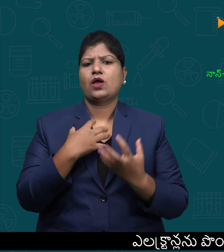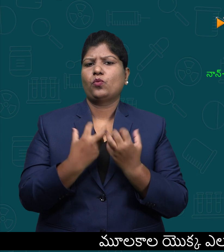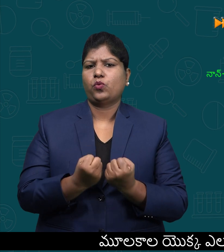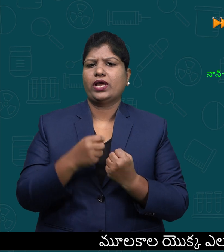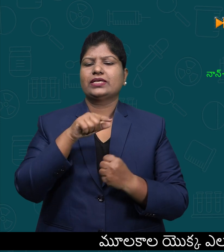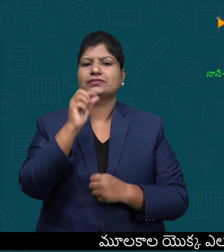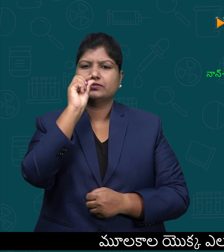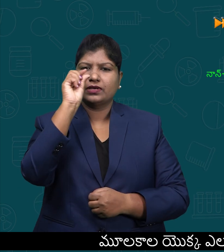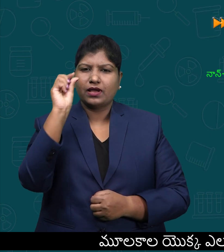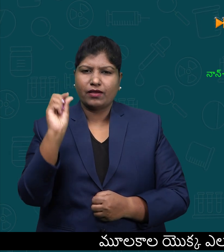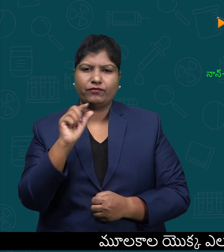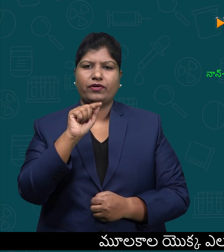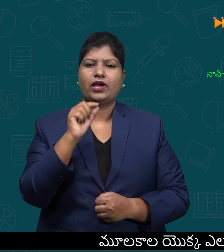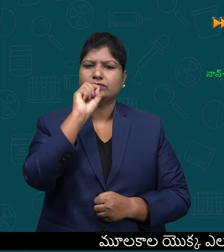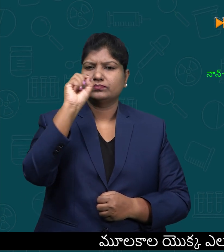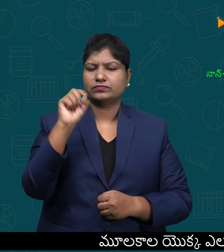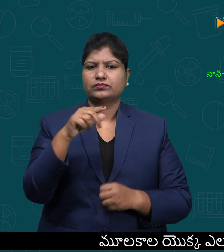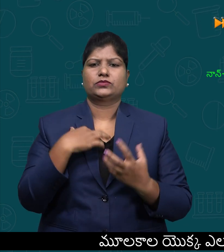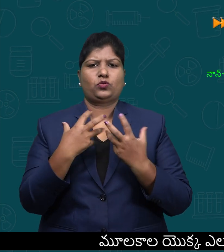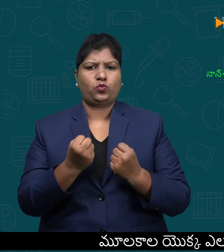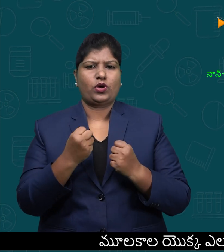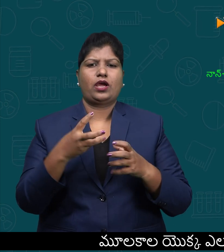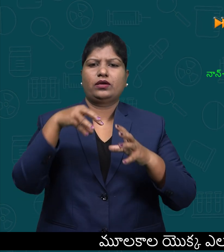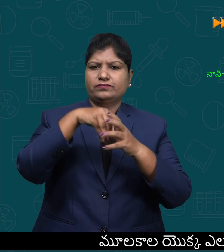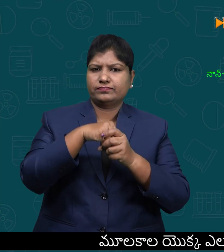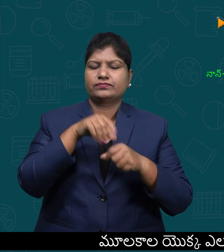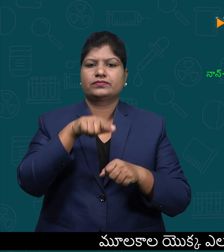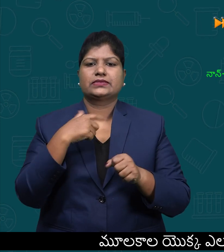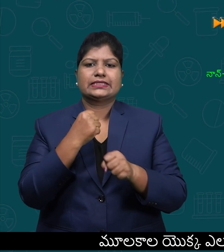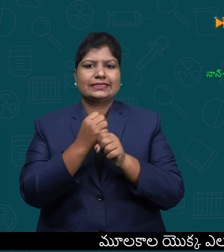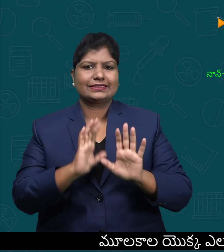మూలకాల యొక్క ఎలక్ట్రాన్ ఆకృతీకరణను పొందుతాయి.